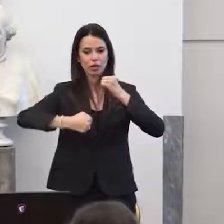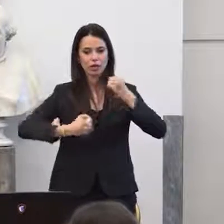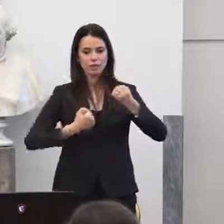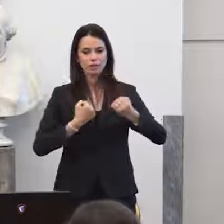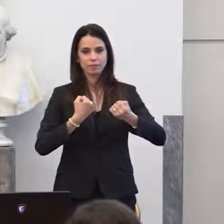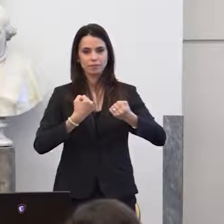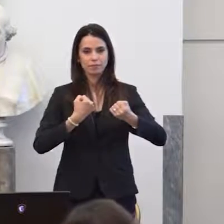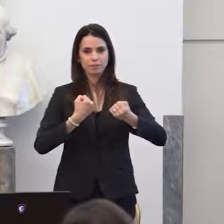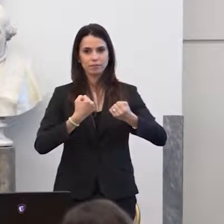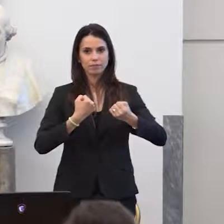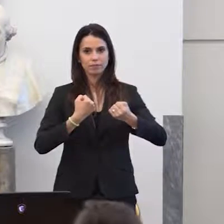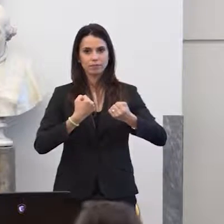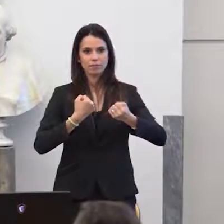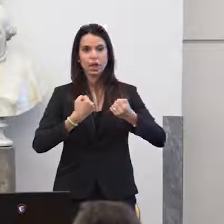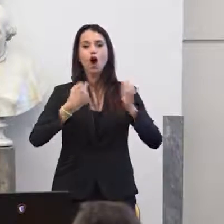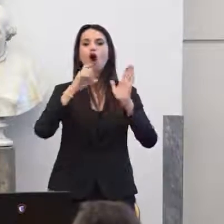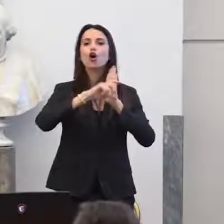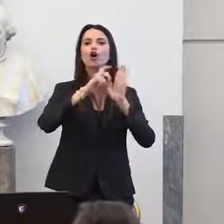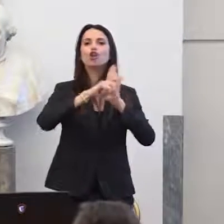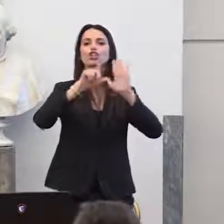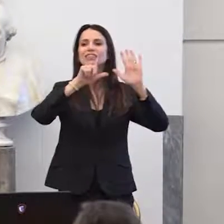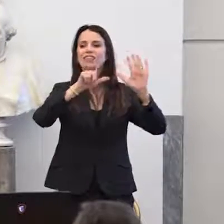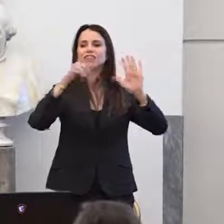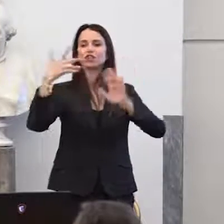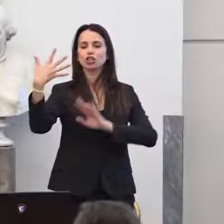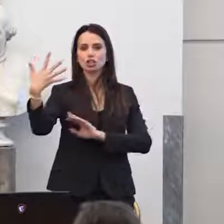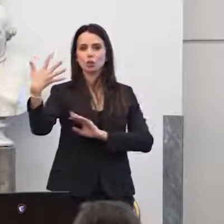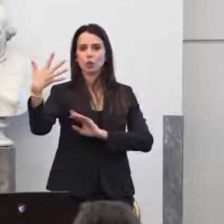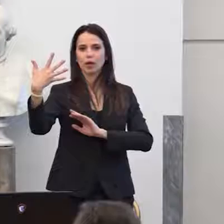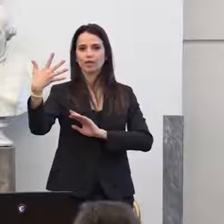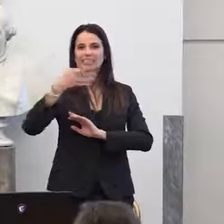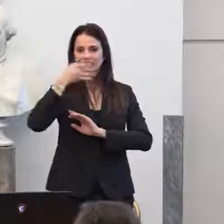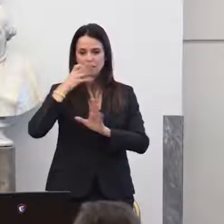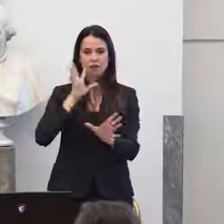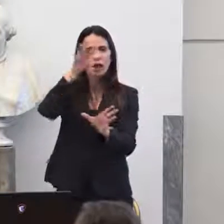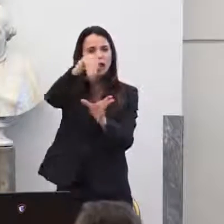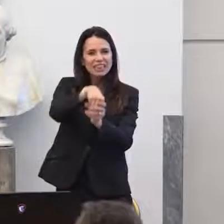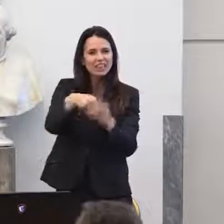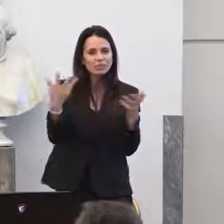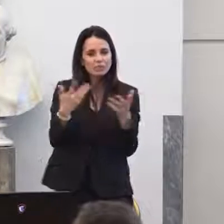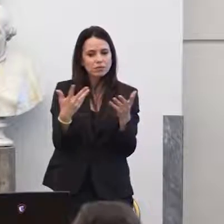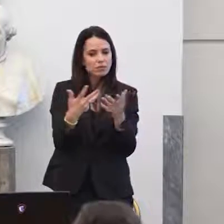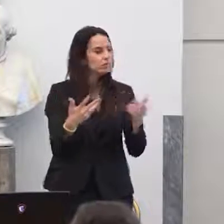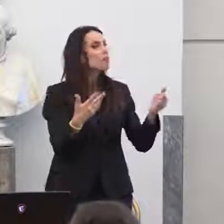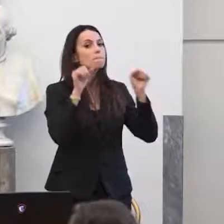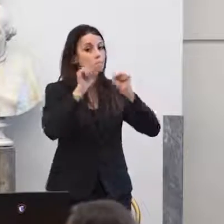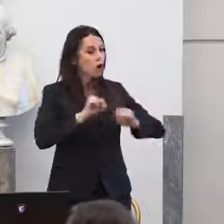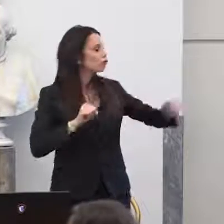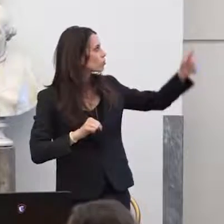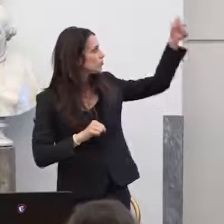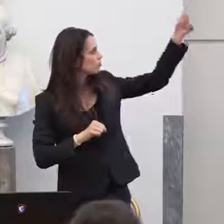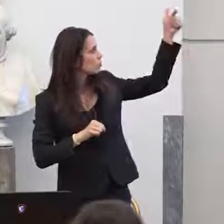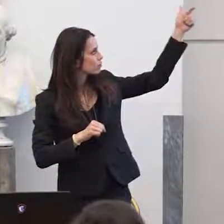appunto il cosiddetto codice 75. Che cosa ci posso ricoverare in neuroriabilitazione? Lo vedete, le PAR, le tetraplegie, i